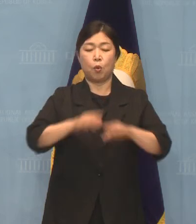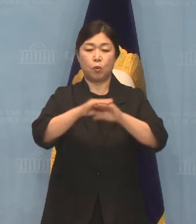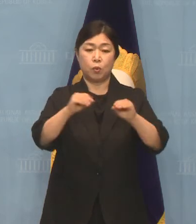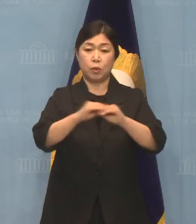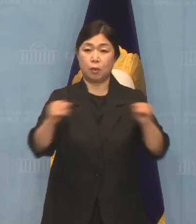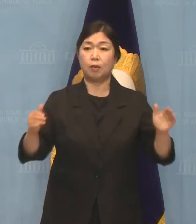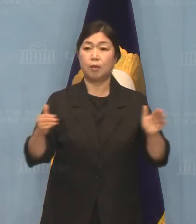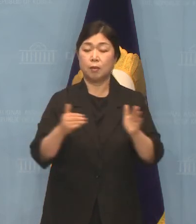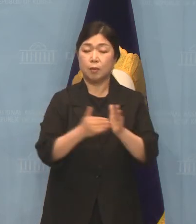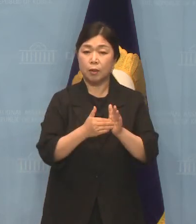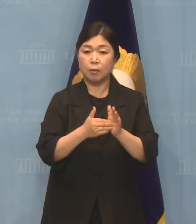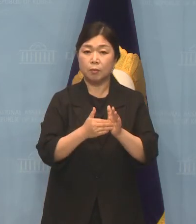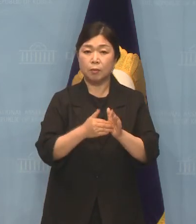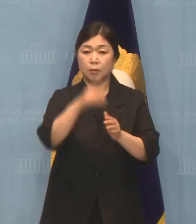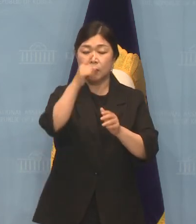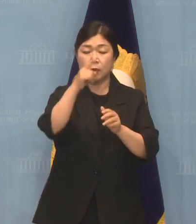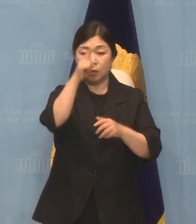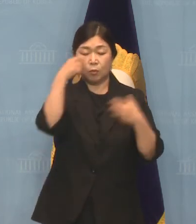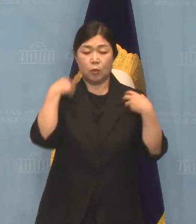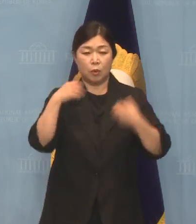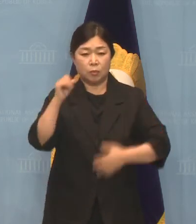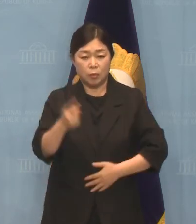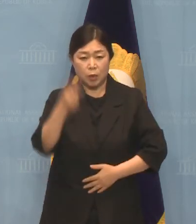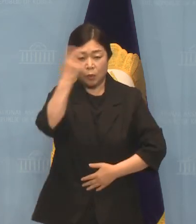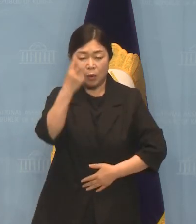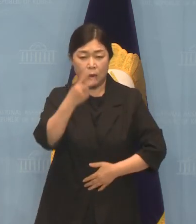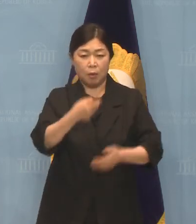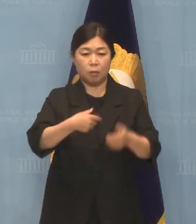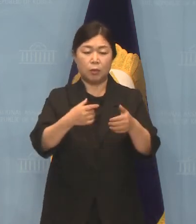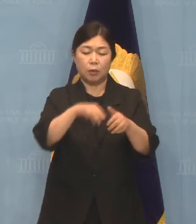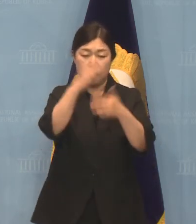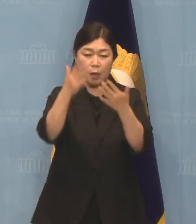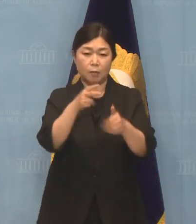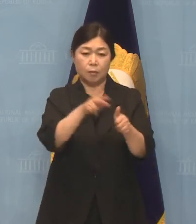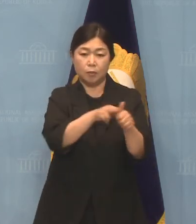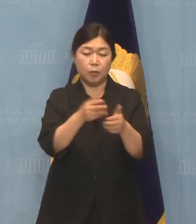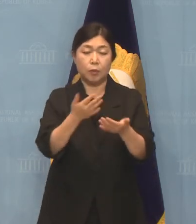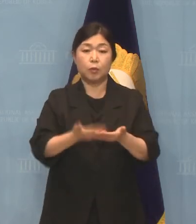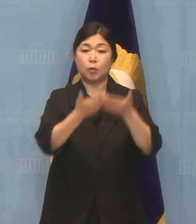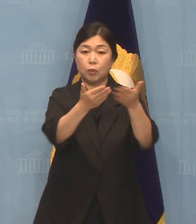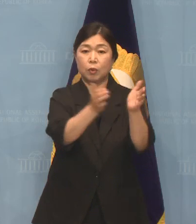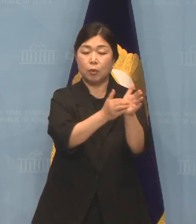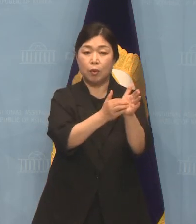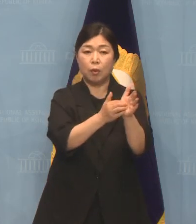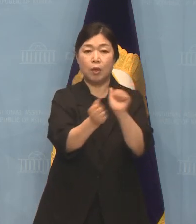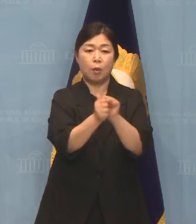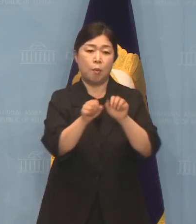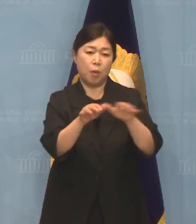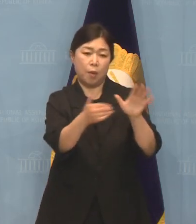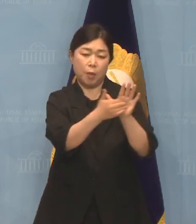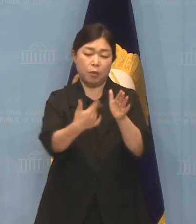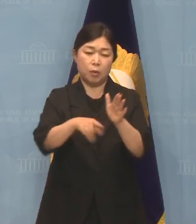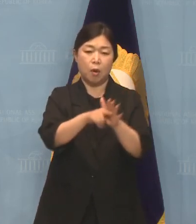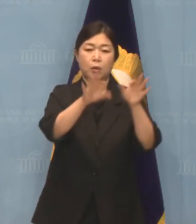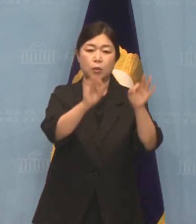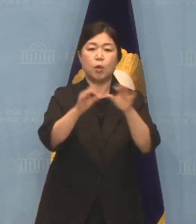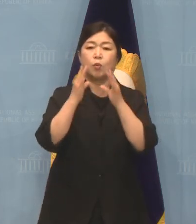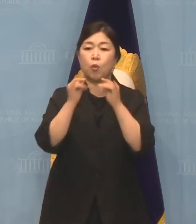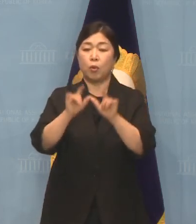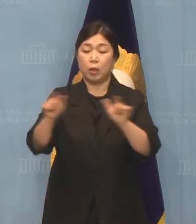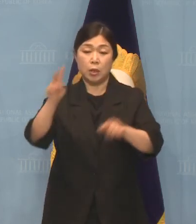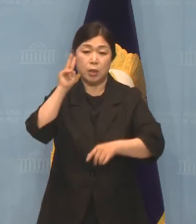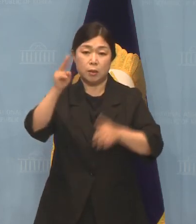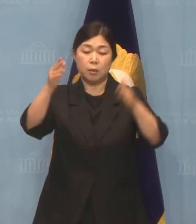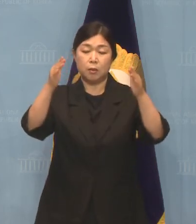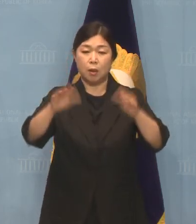하였습니다. 방역 당국의 역학조사에도 적극 협력하였습니다. 또한 감염 확산 방지를 위해 금요일과 토요일